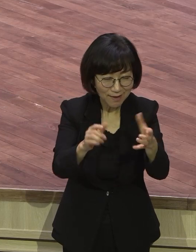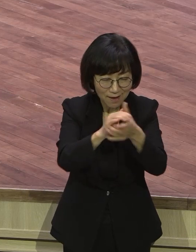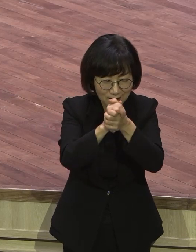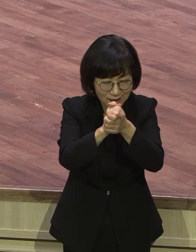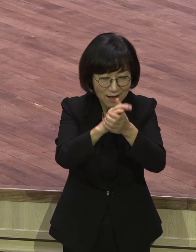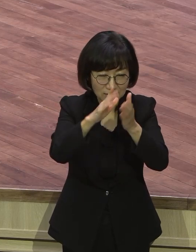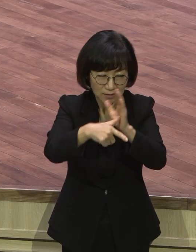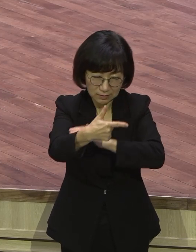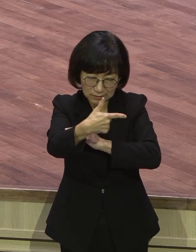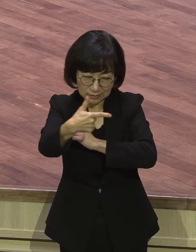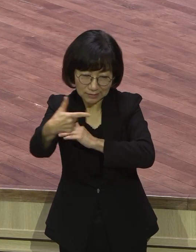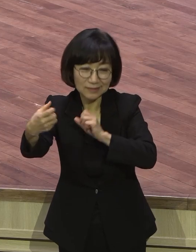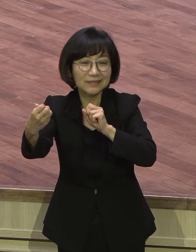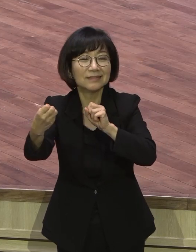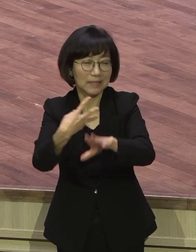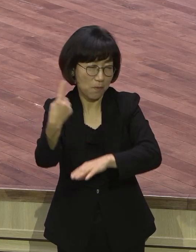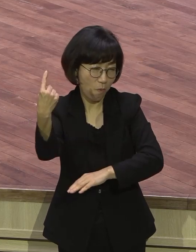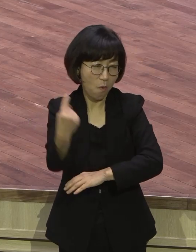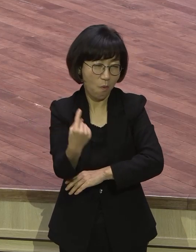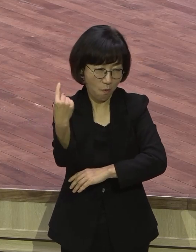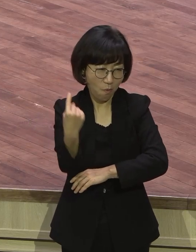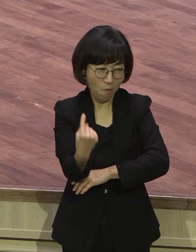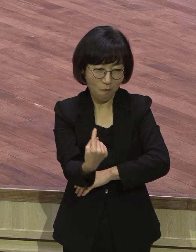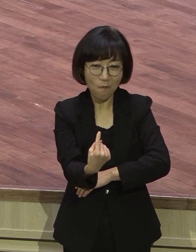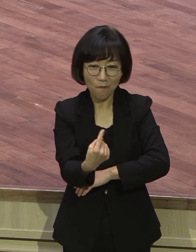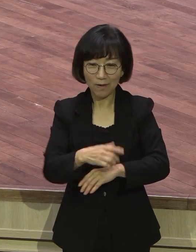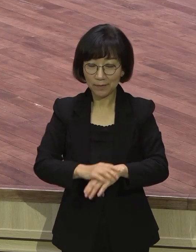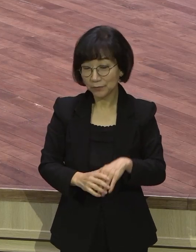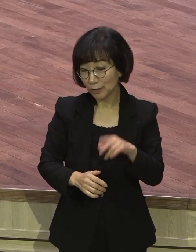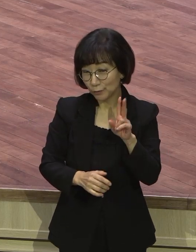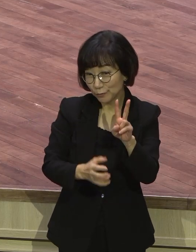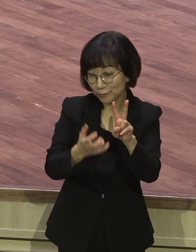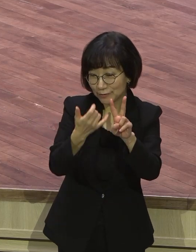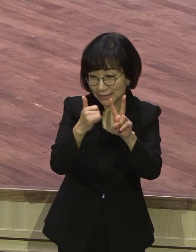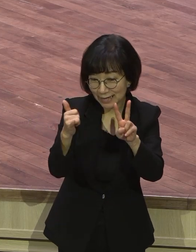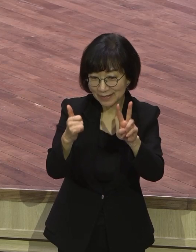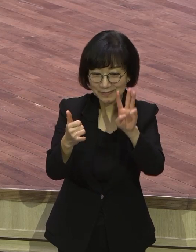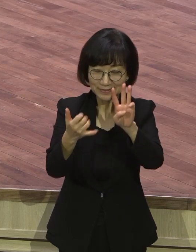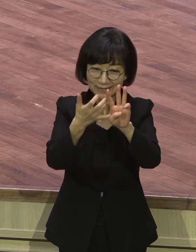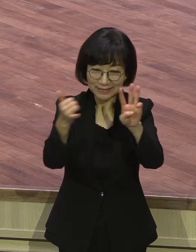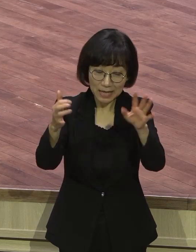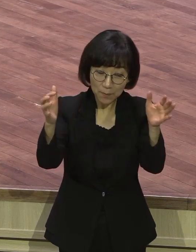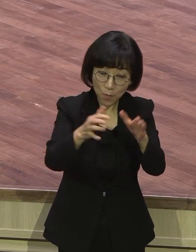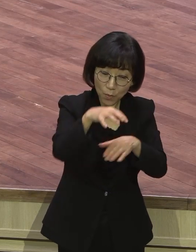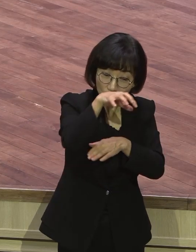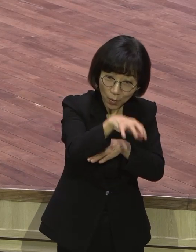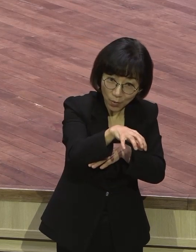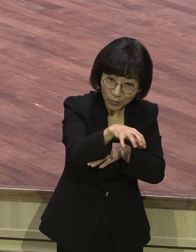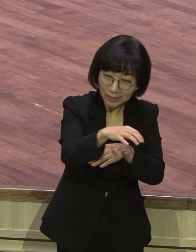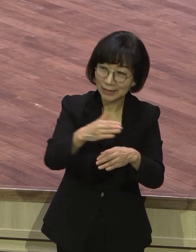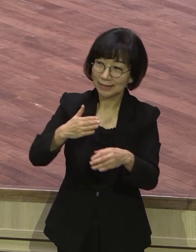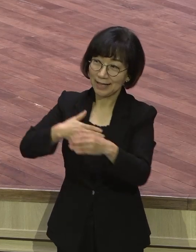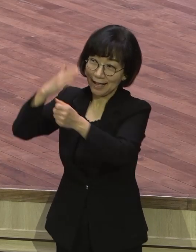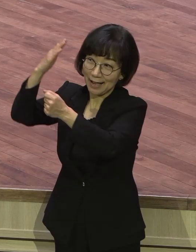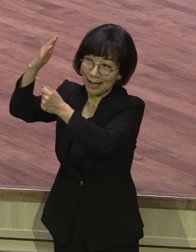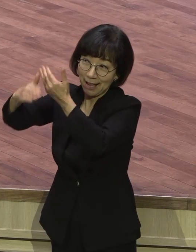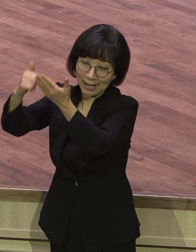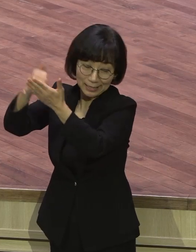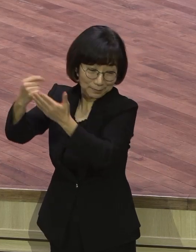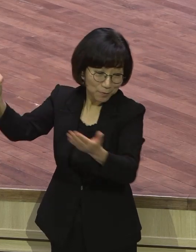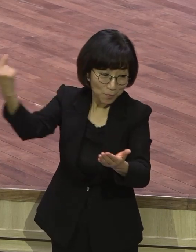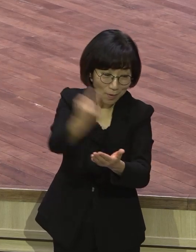응답이 맞지요. 그걸 처음에 해도 두세 사람이 모인 그곳에 어몽뉴 내가 너희들 가운데